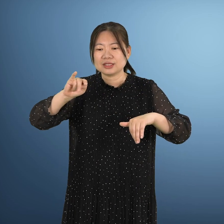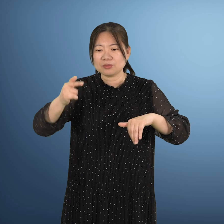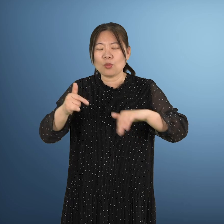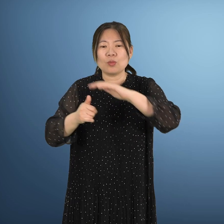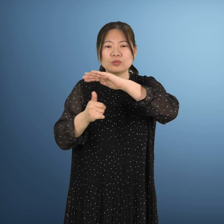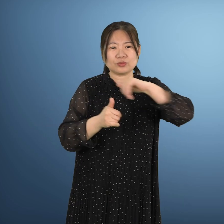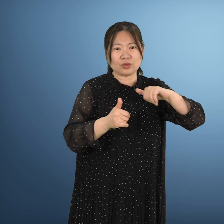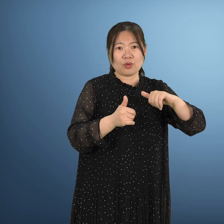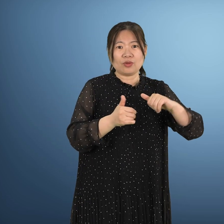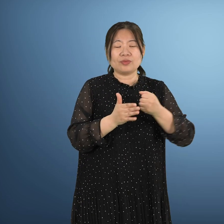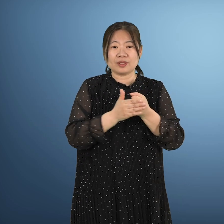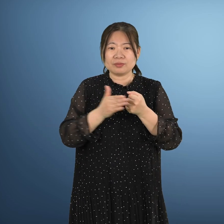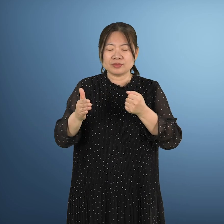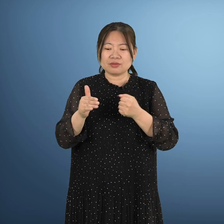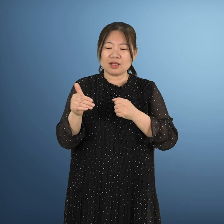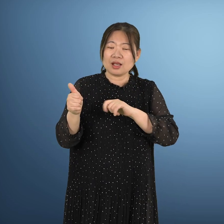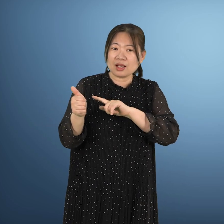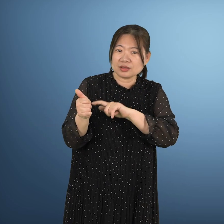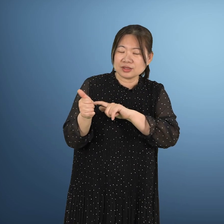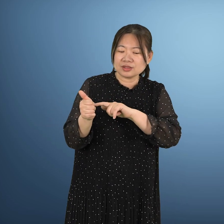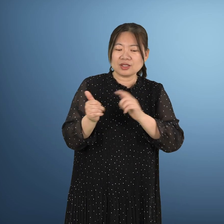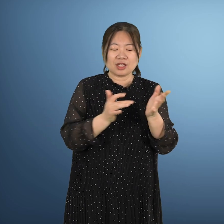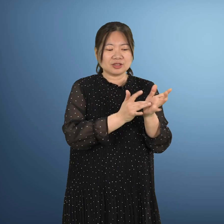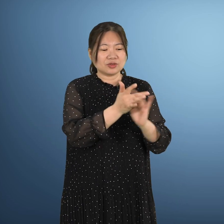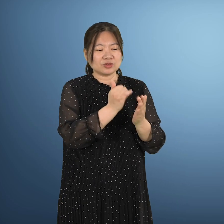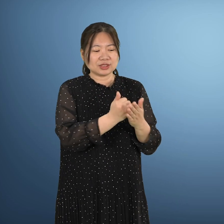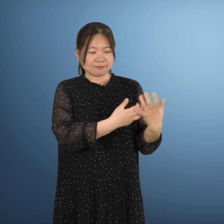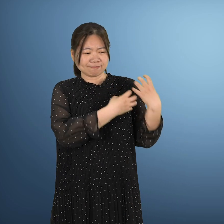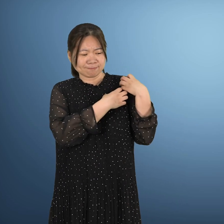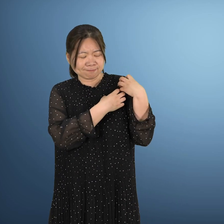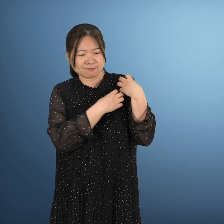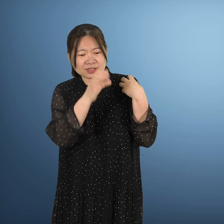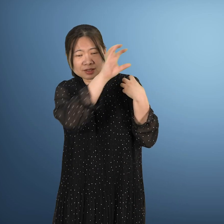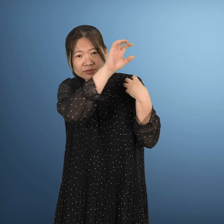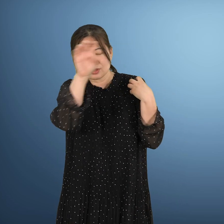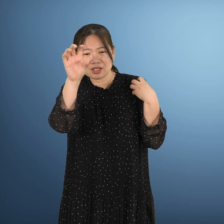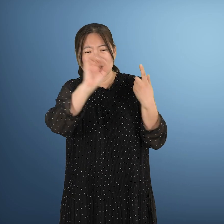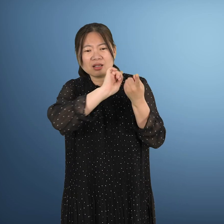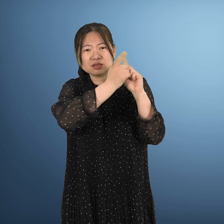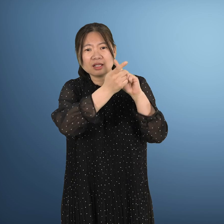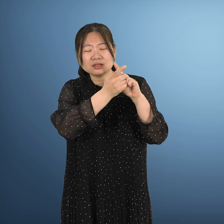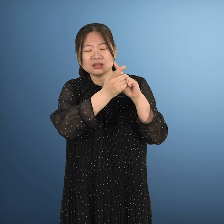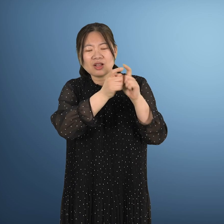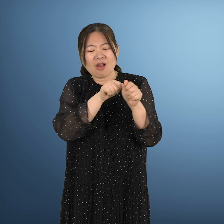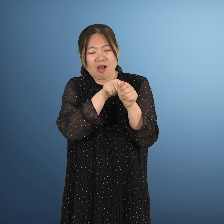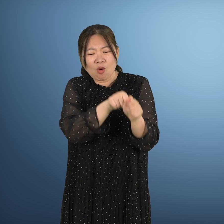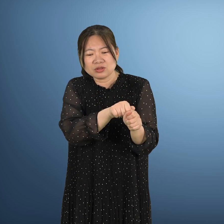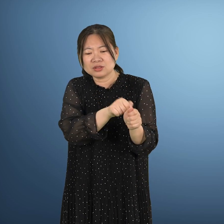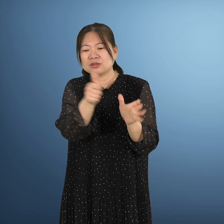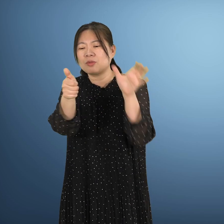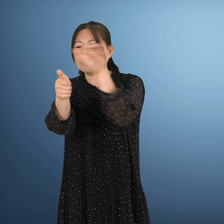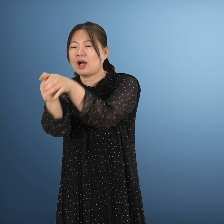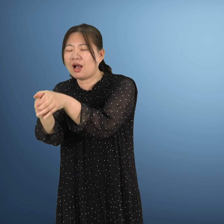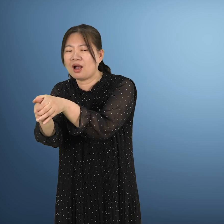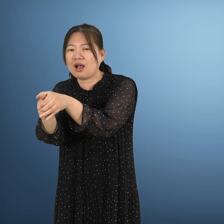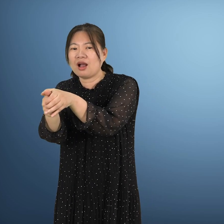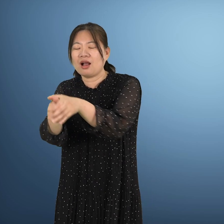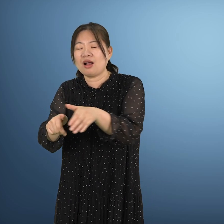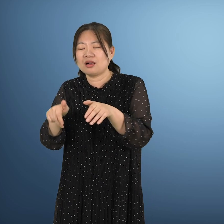징집합니다. 그래서 그 예수님이 지고 오르시던 십자가를 억지로 지게 만듭니다.